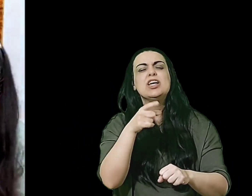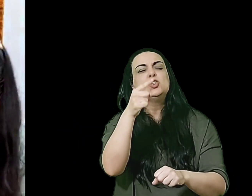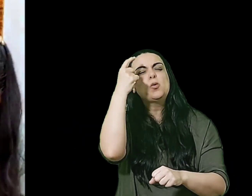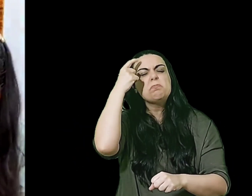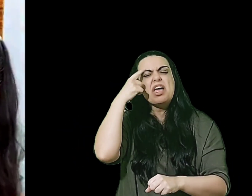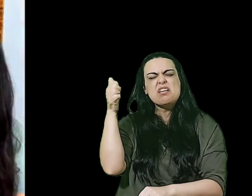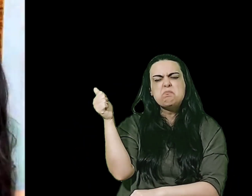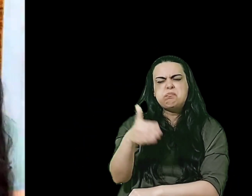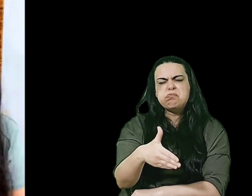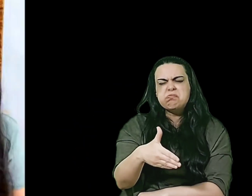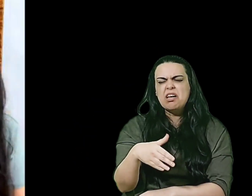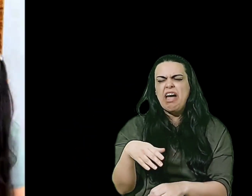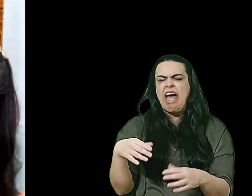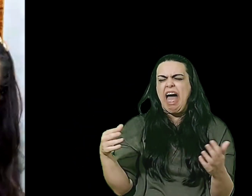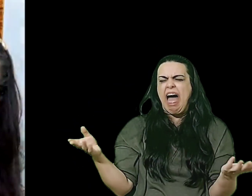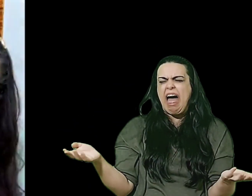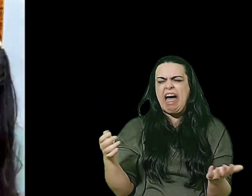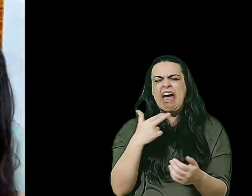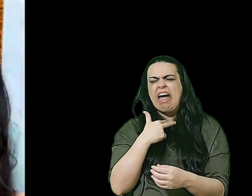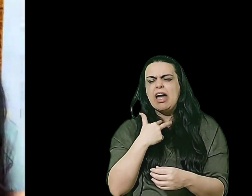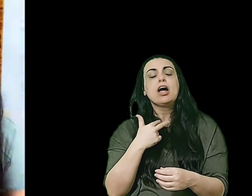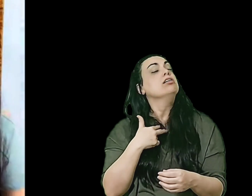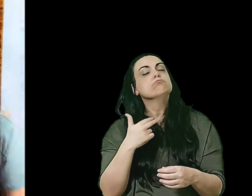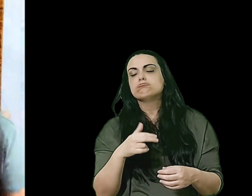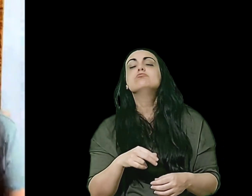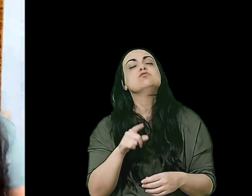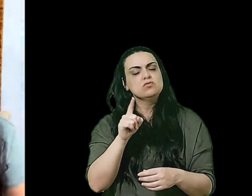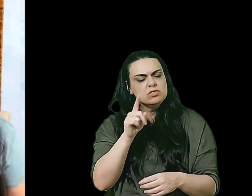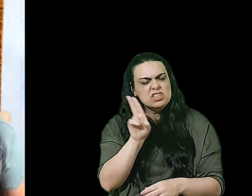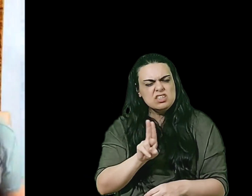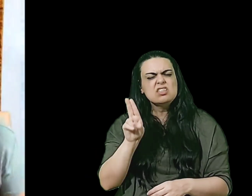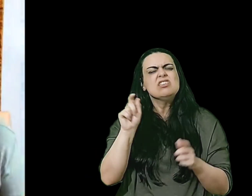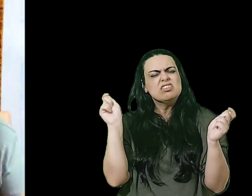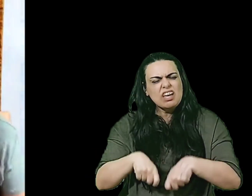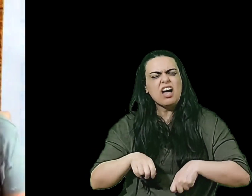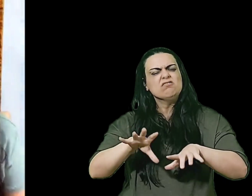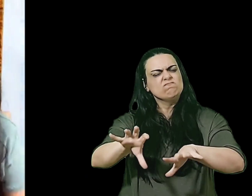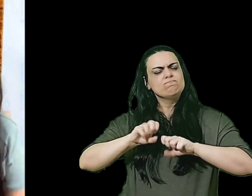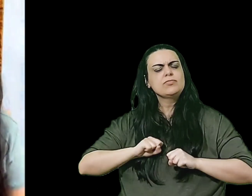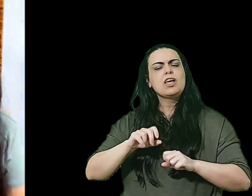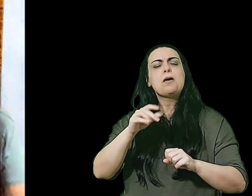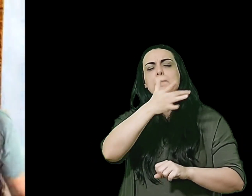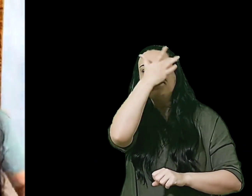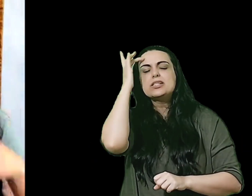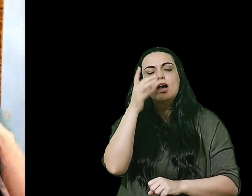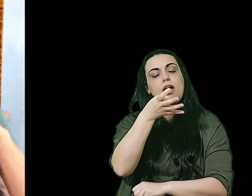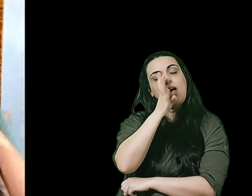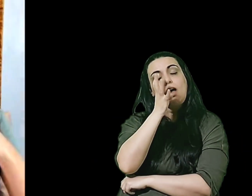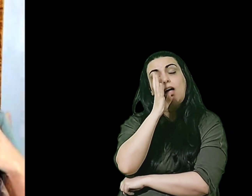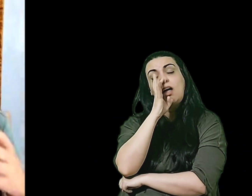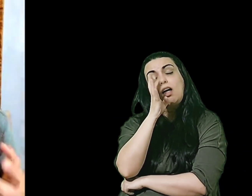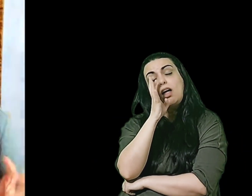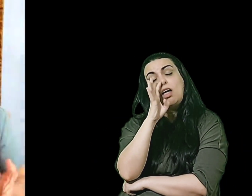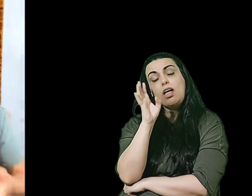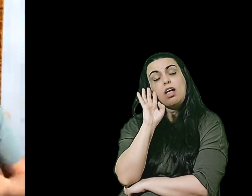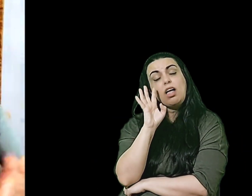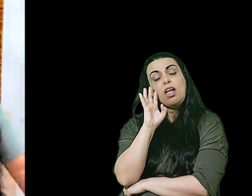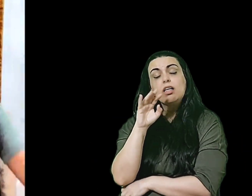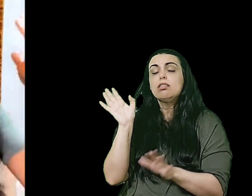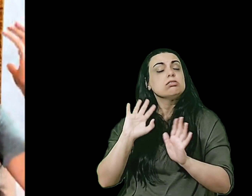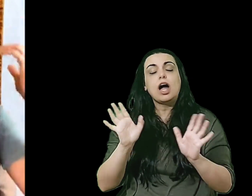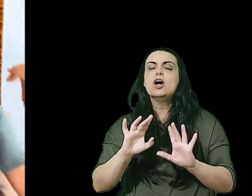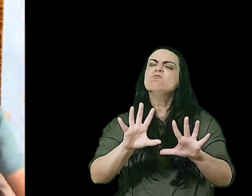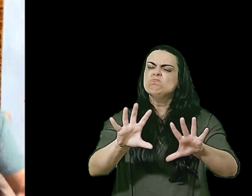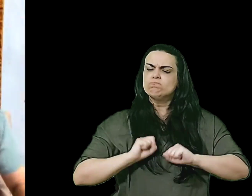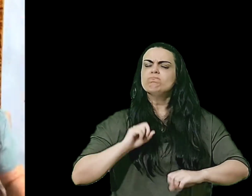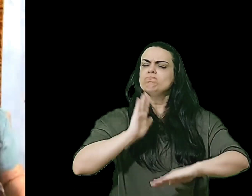alguém considera que não é nada. E é o que essas pessoas que estão aqui comigo estão fazendo agora, não sendo apenas ouvintes, mas praticantes. E por